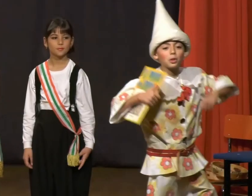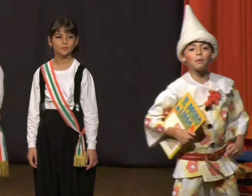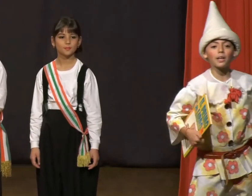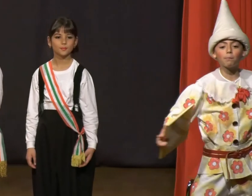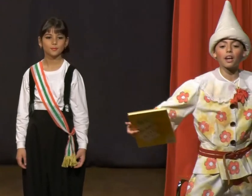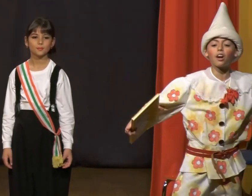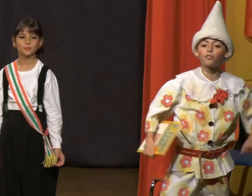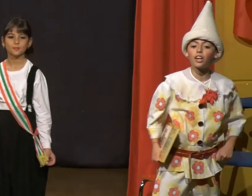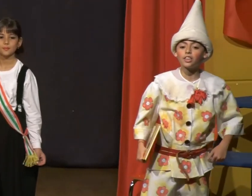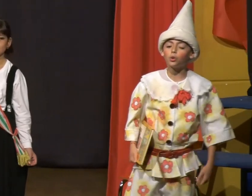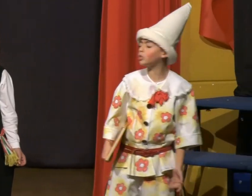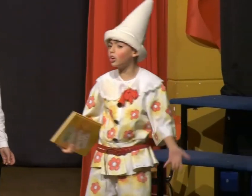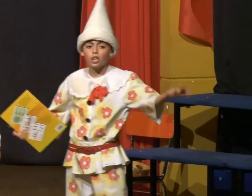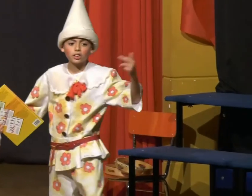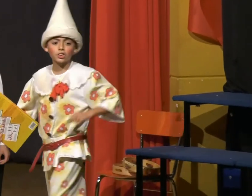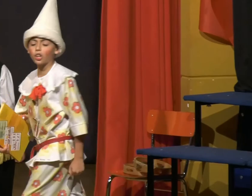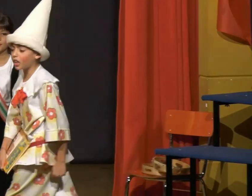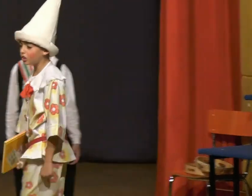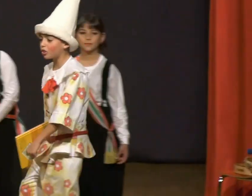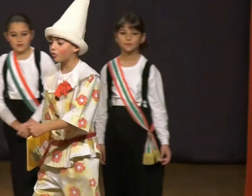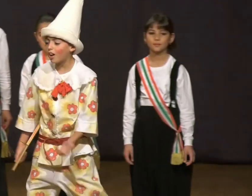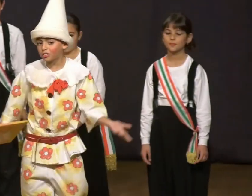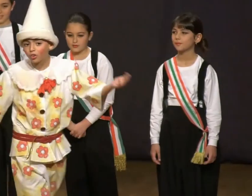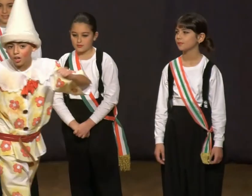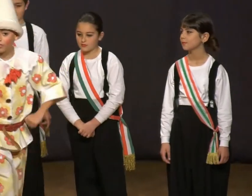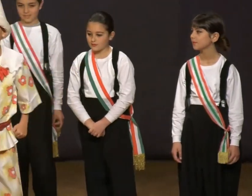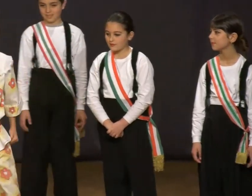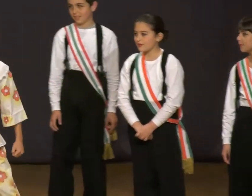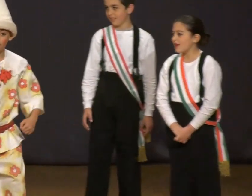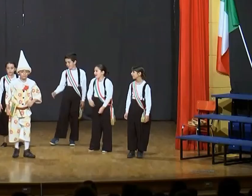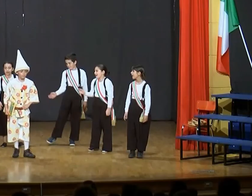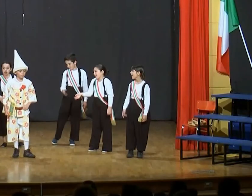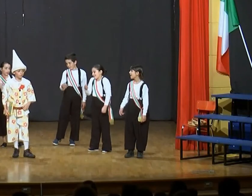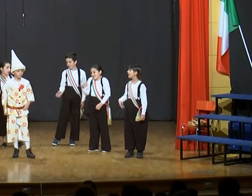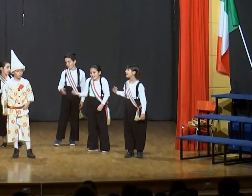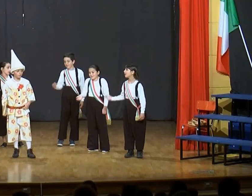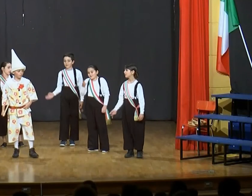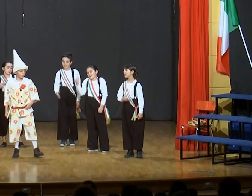e dopodomani imparerò a fare di tutto. 3 giorni è il gioco è fatto. Facile!